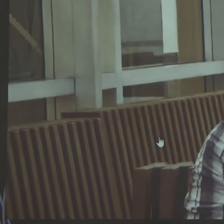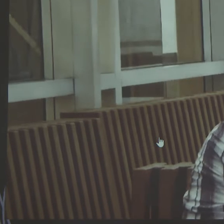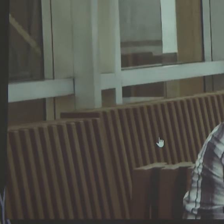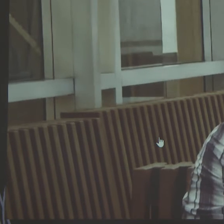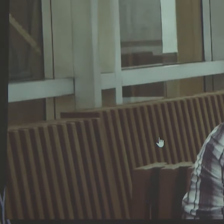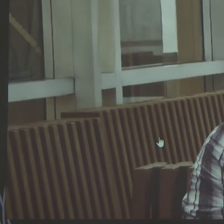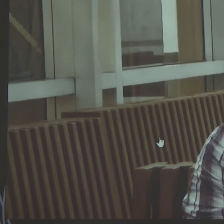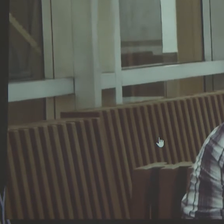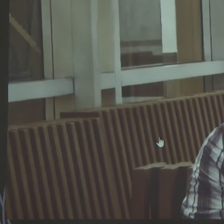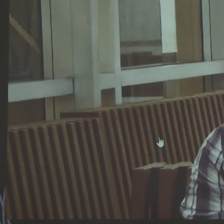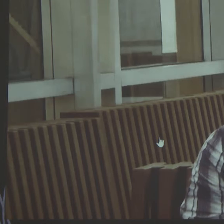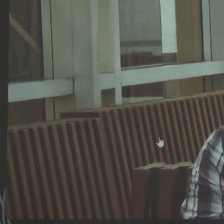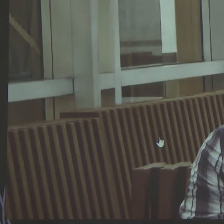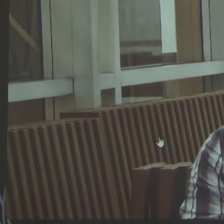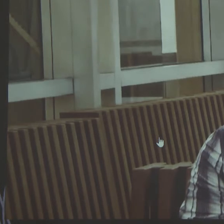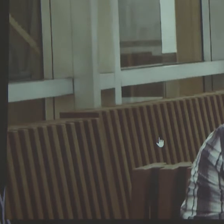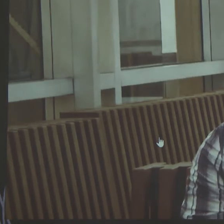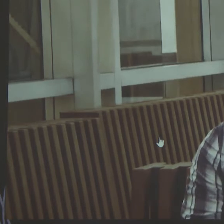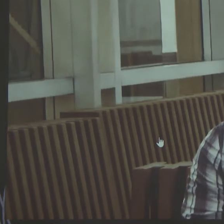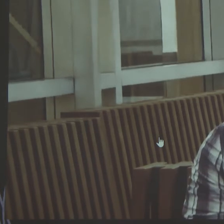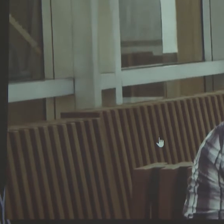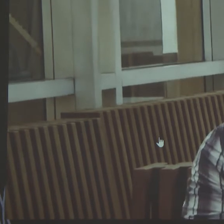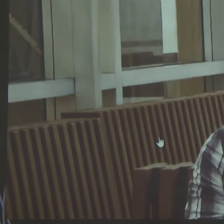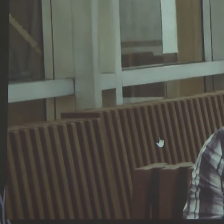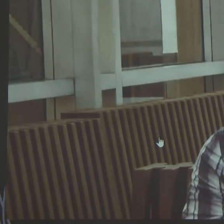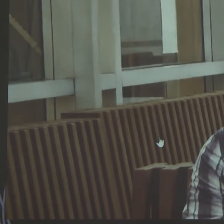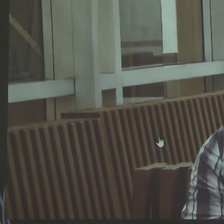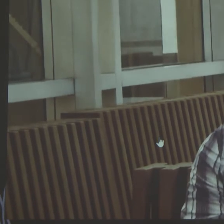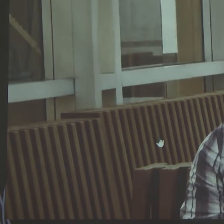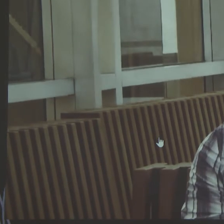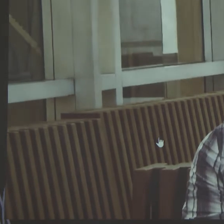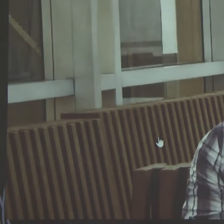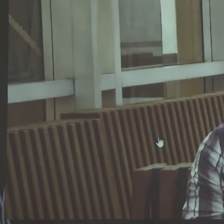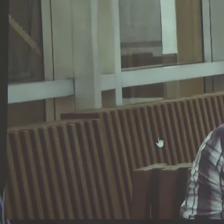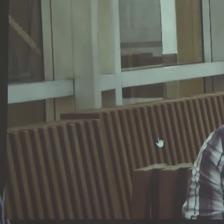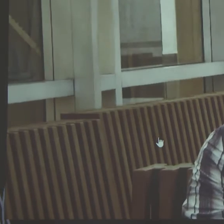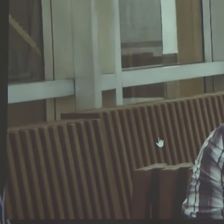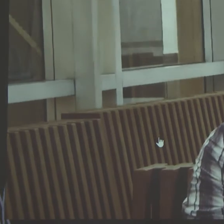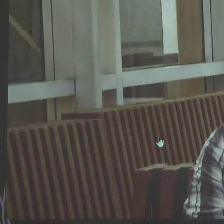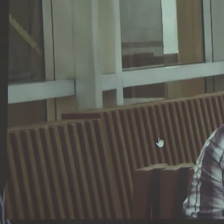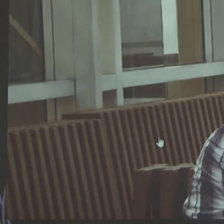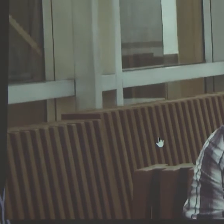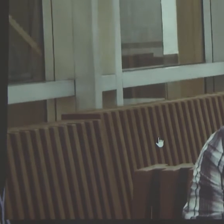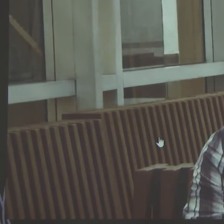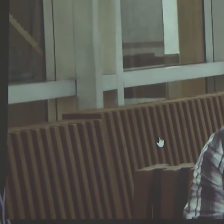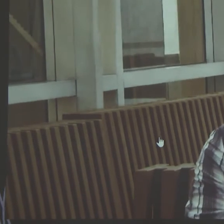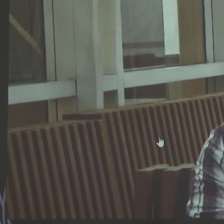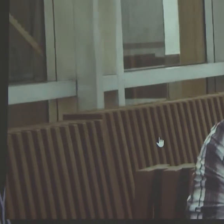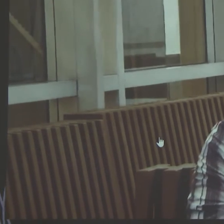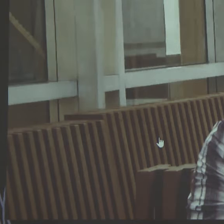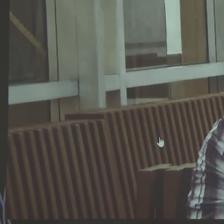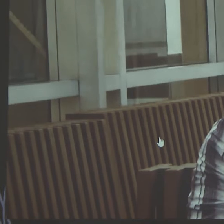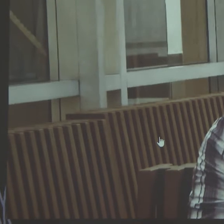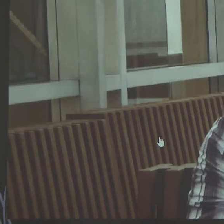Cómo nos estamos viendo en las regiones y ese proceso de la cultura en Antioquia,